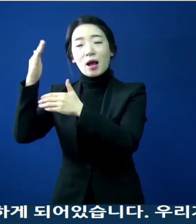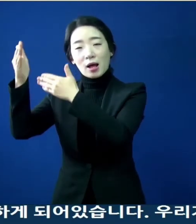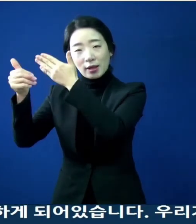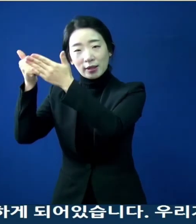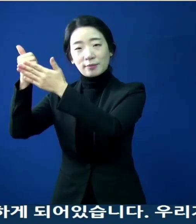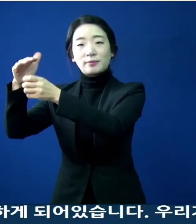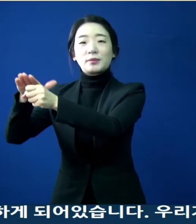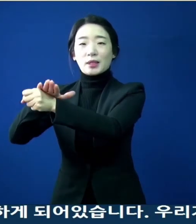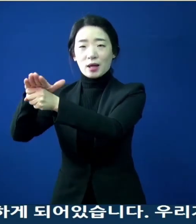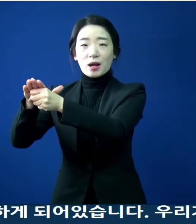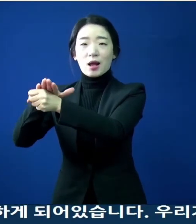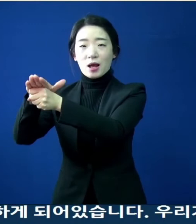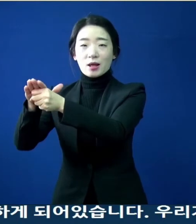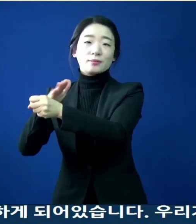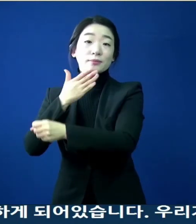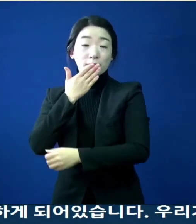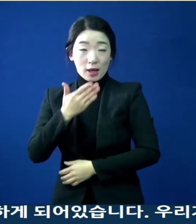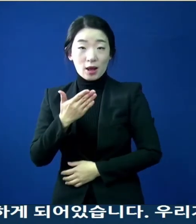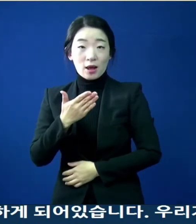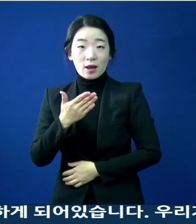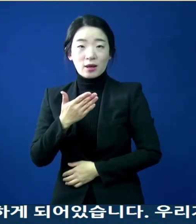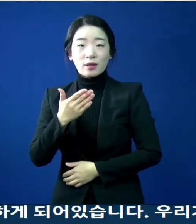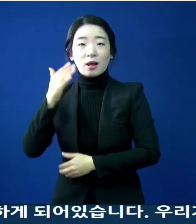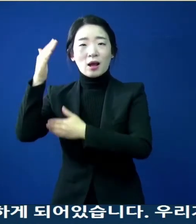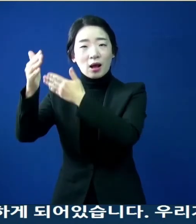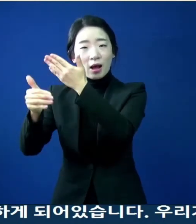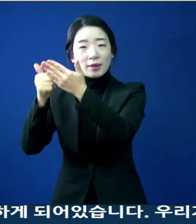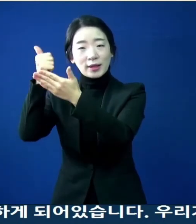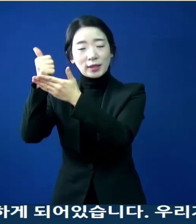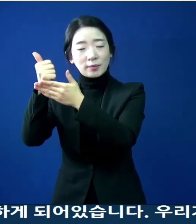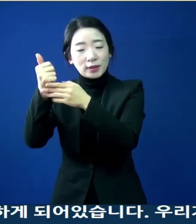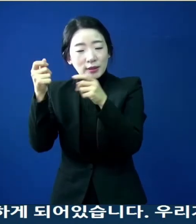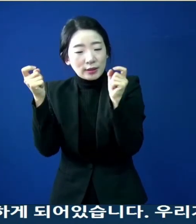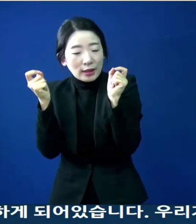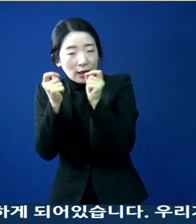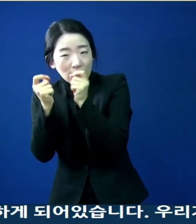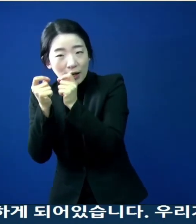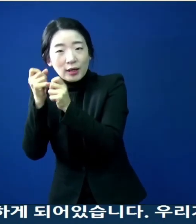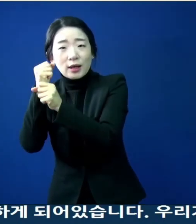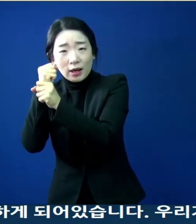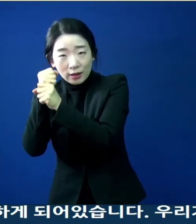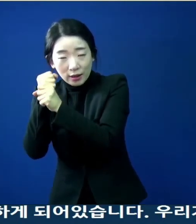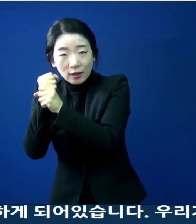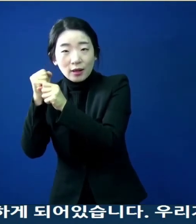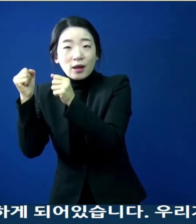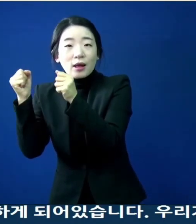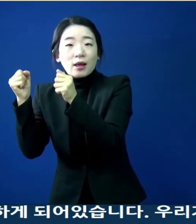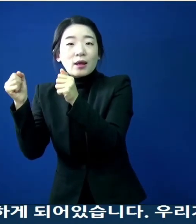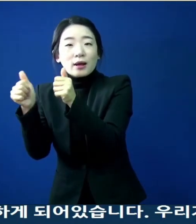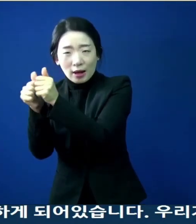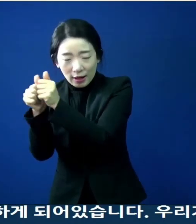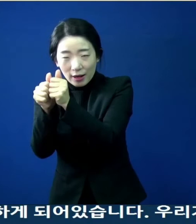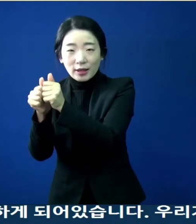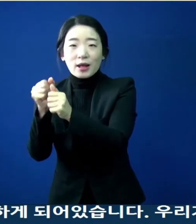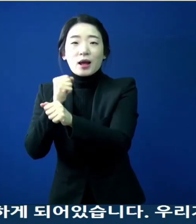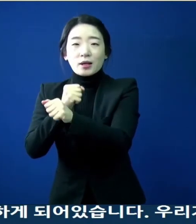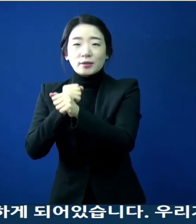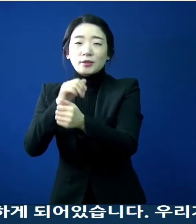좋겠습니다. 하나님을 가까이 하려는 열정, 열망이 우리 가운데 식지